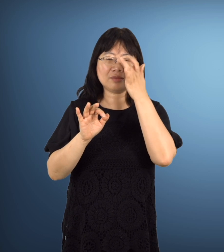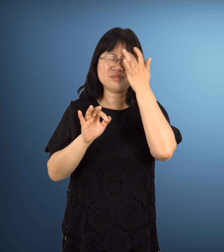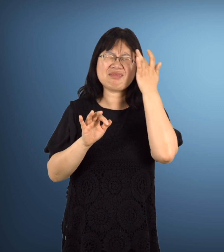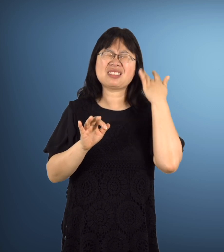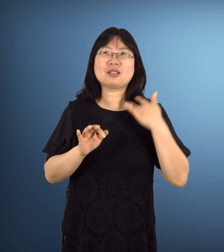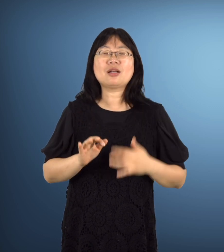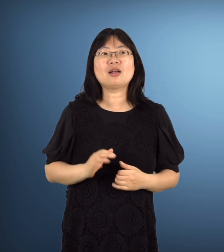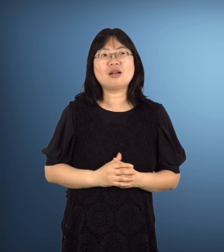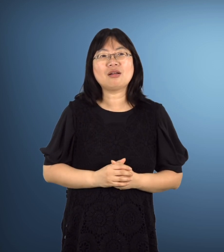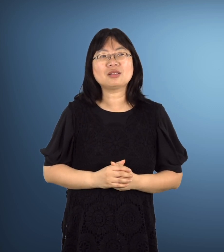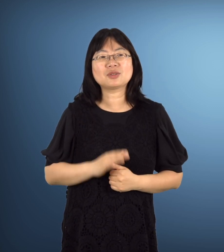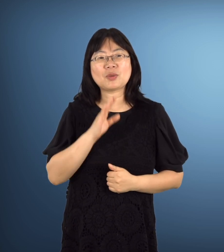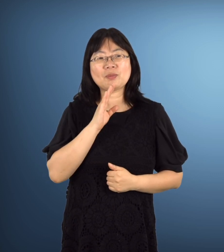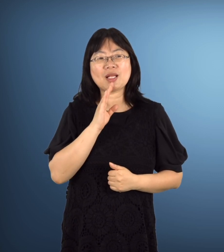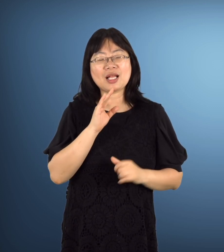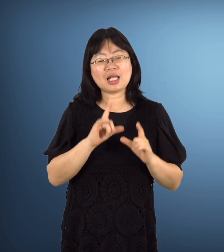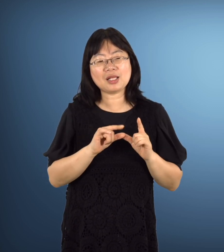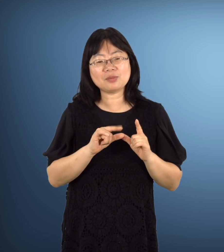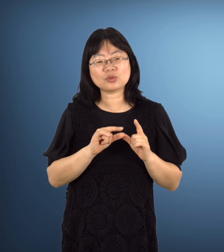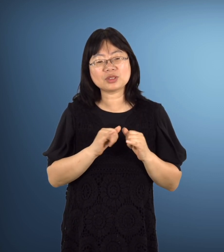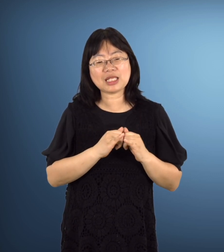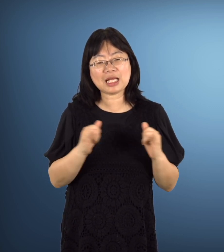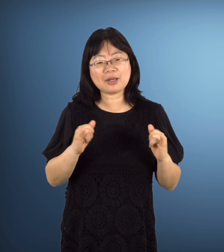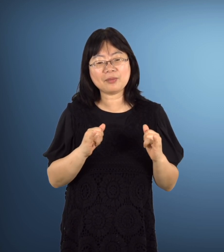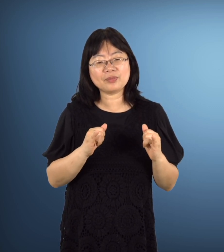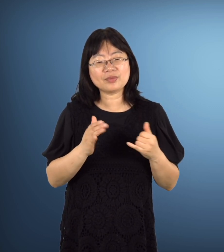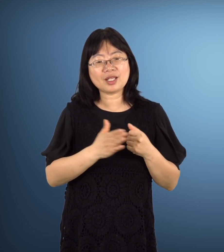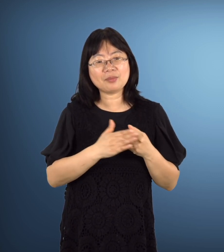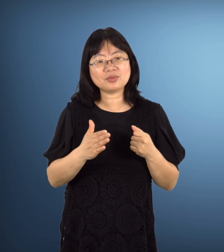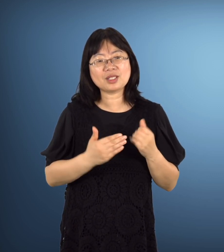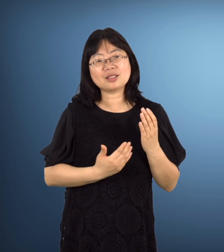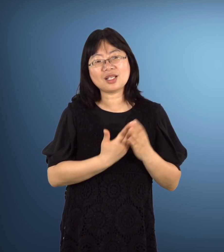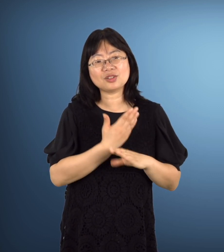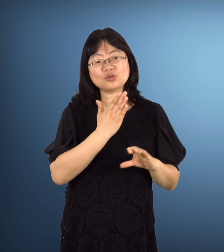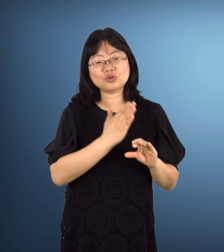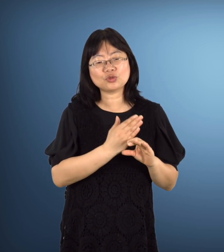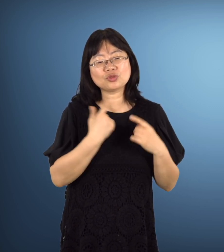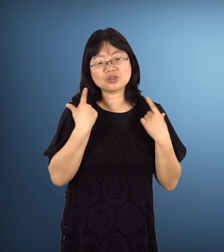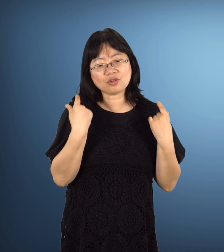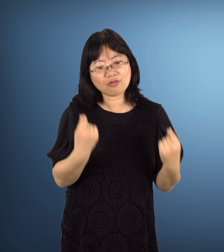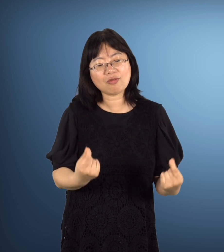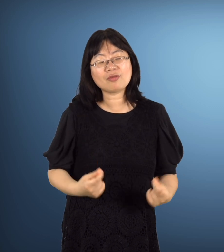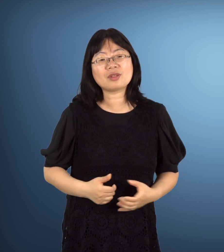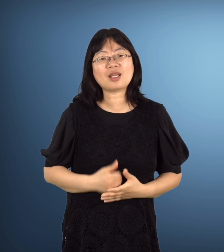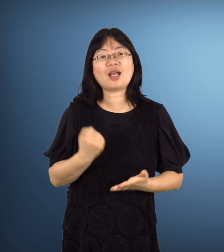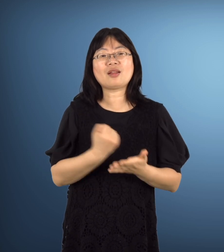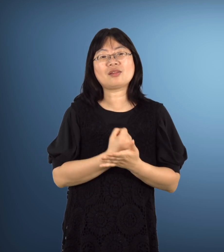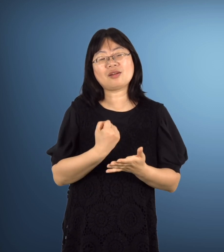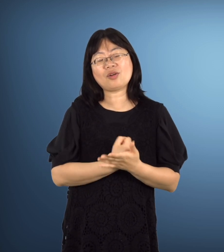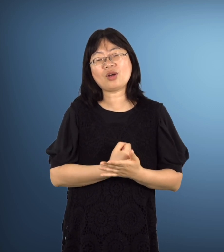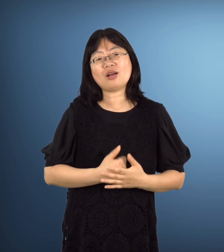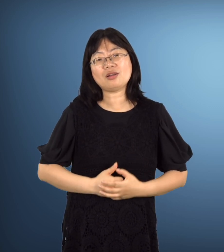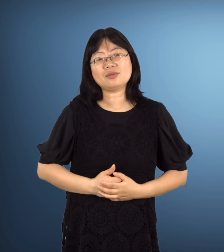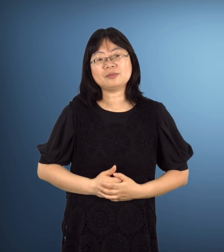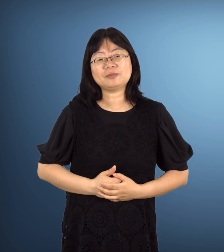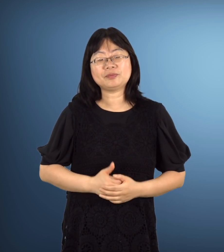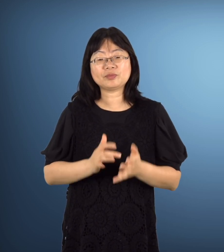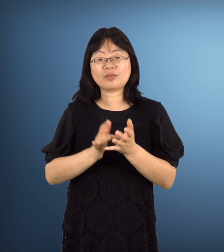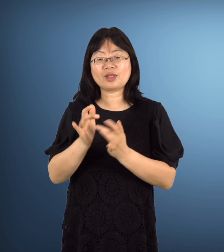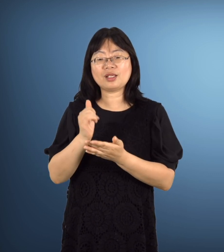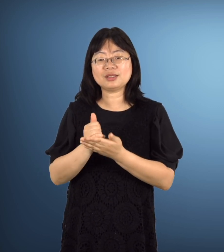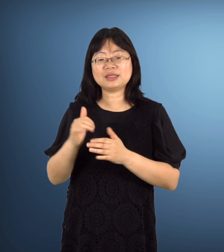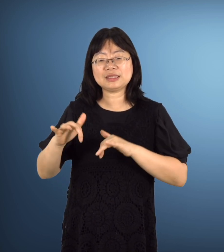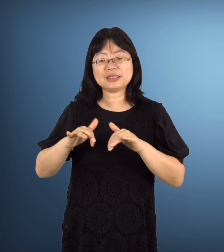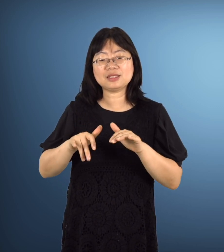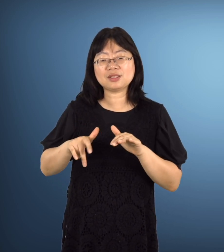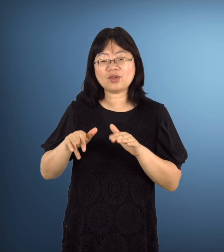미개한 일부 사람들에 의해서 저질러지고 있다는 거죠. 자, 예수께서 길을